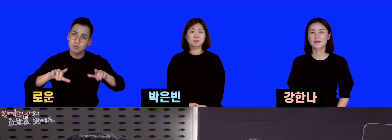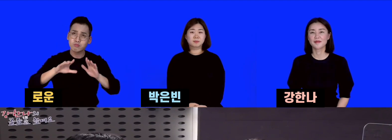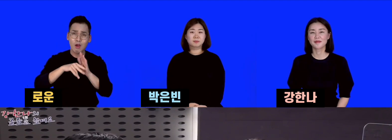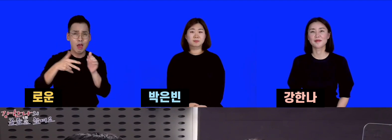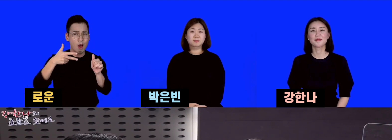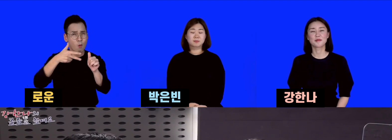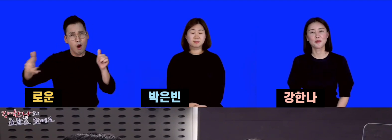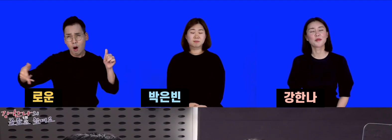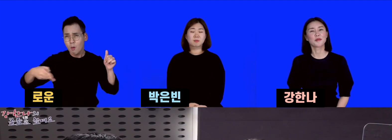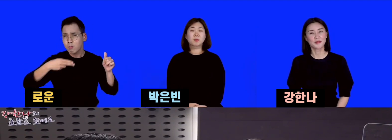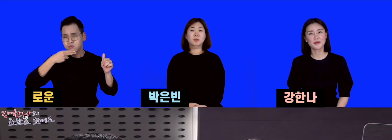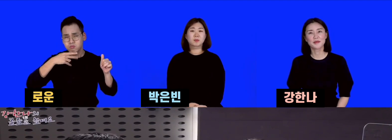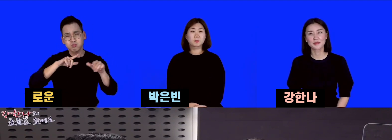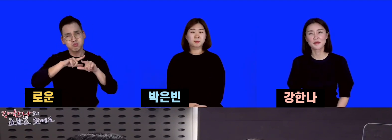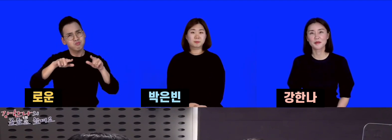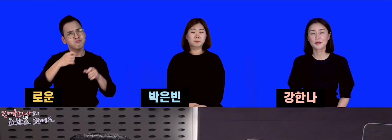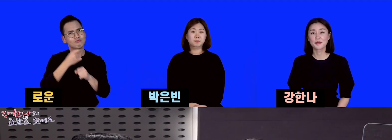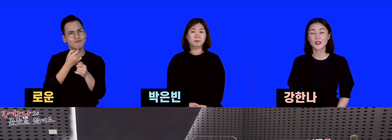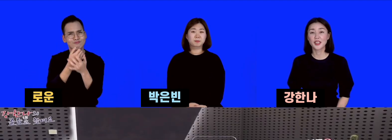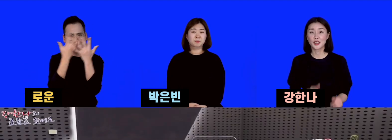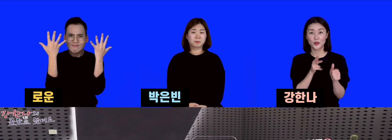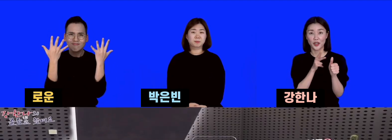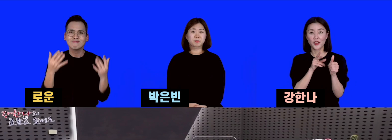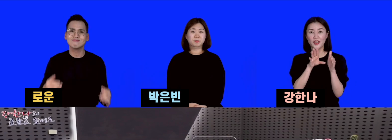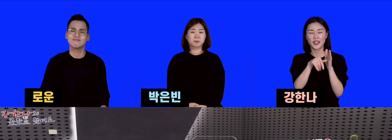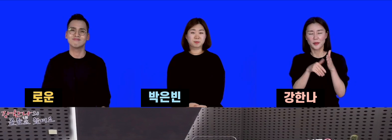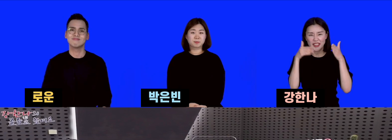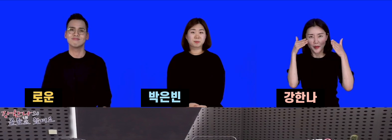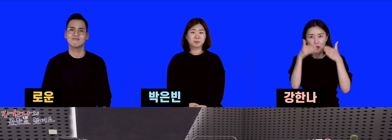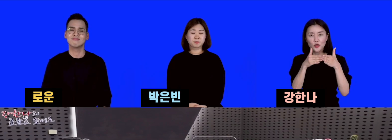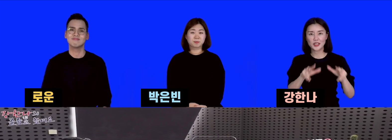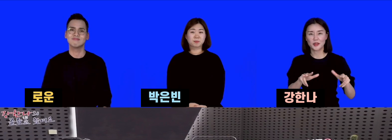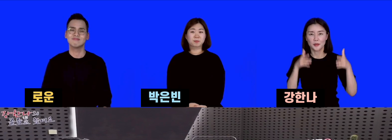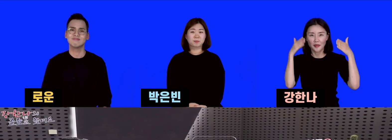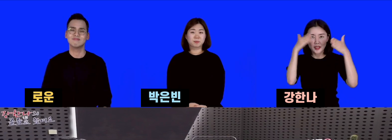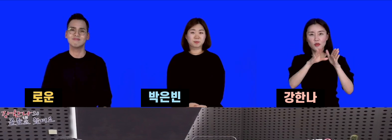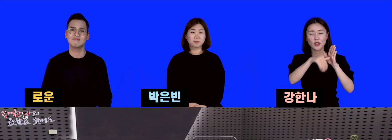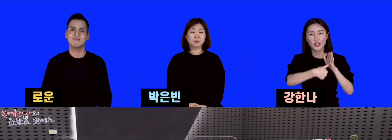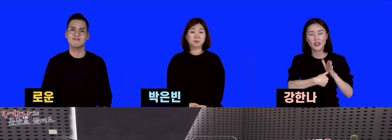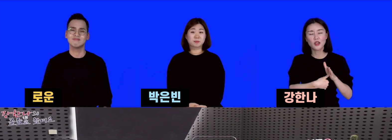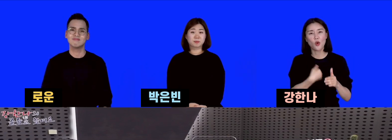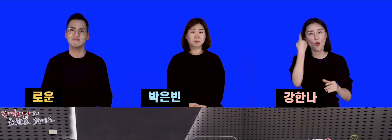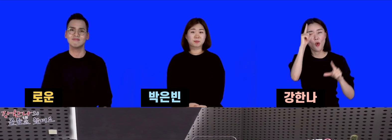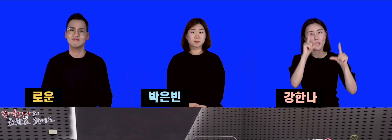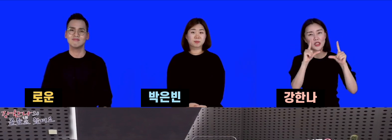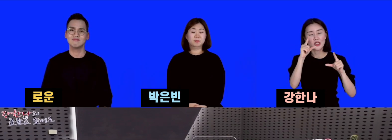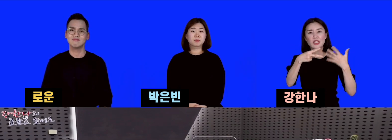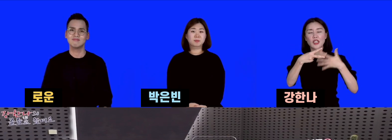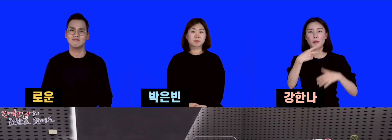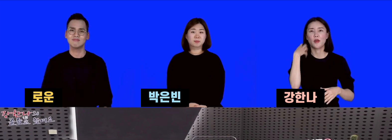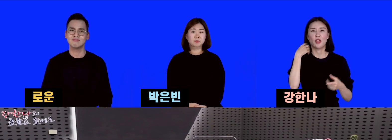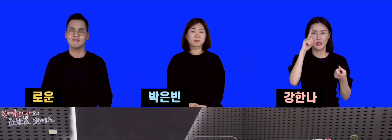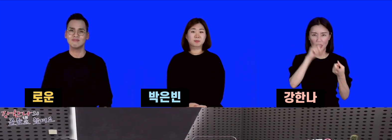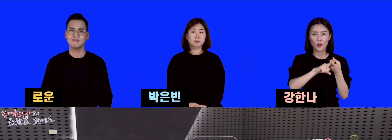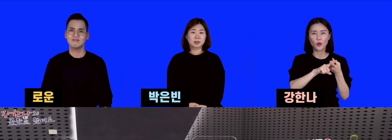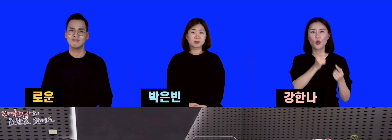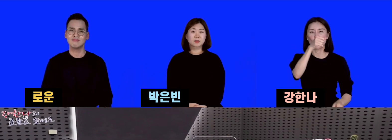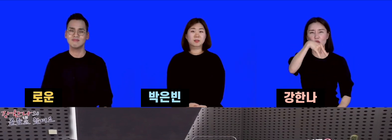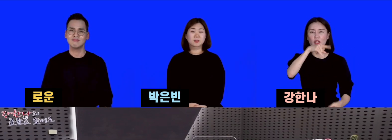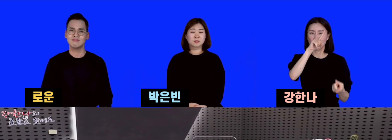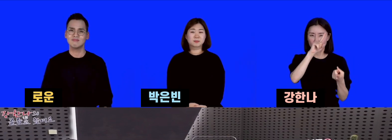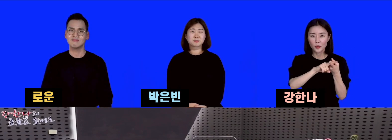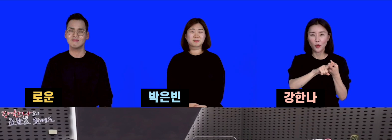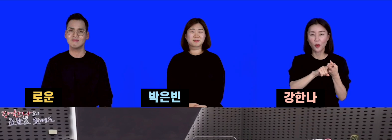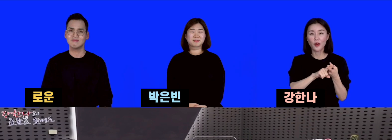밝은 느낌인 것 같아요 또 촬영할 때 딱 몰입할 때는 액션한 그 순간에는 정말 휘로써 딱 이렇게